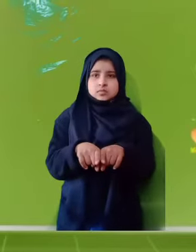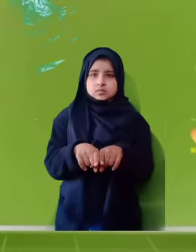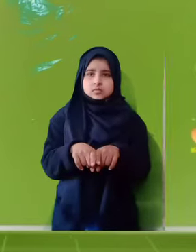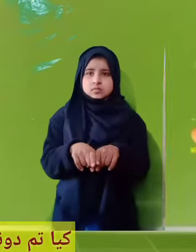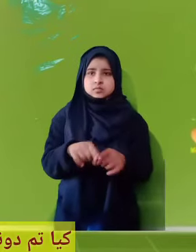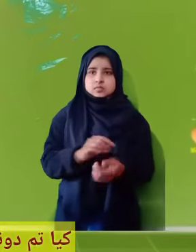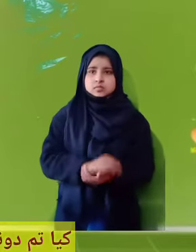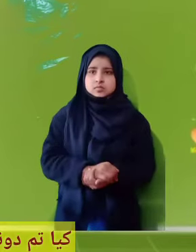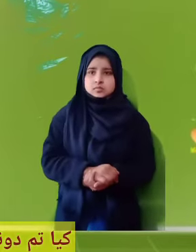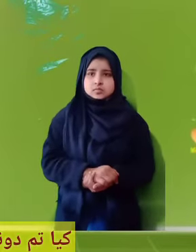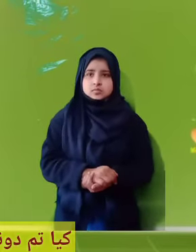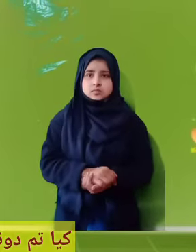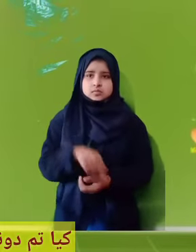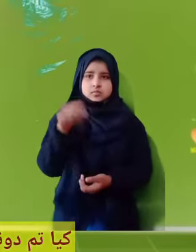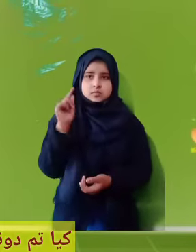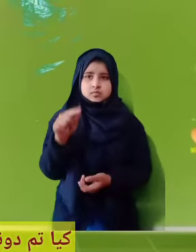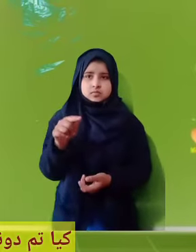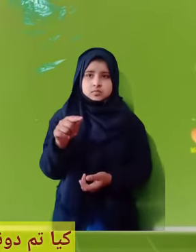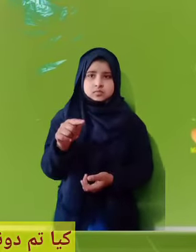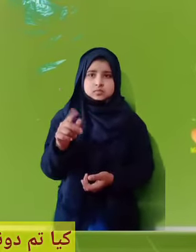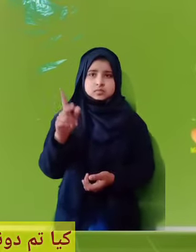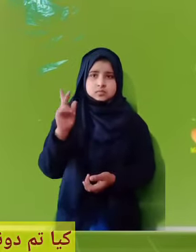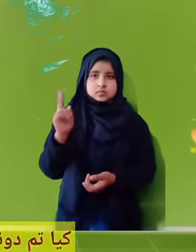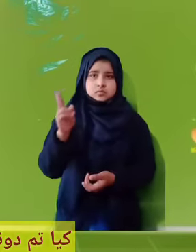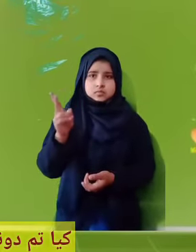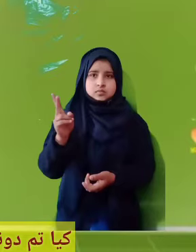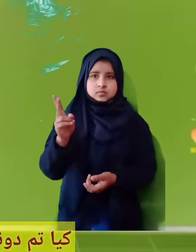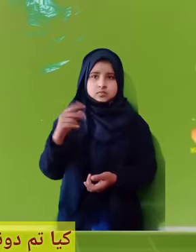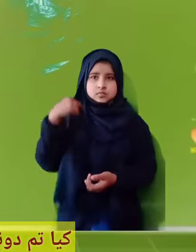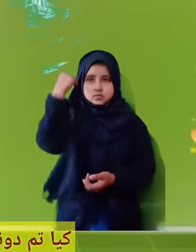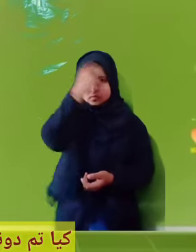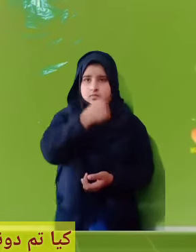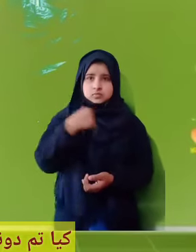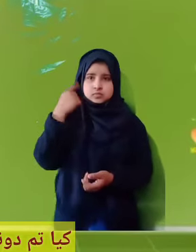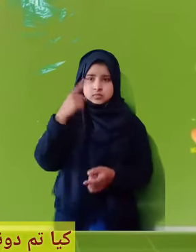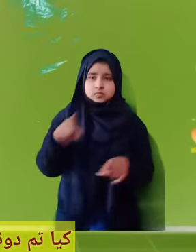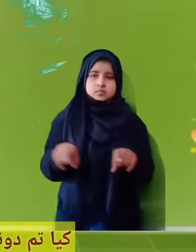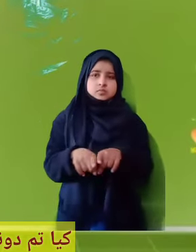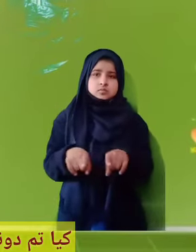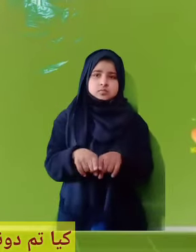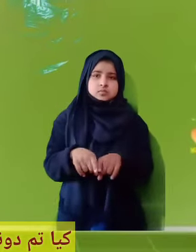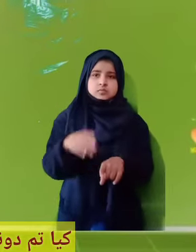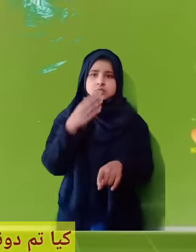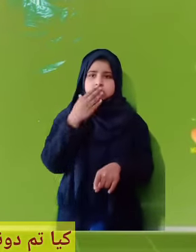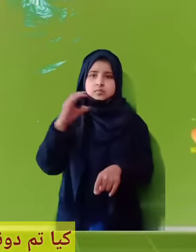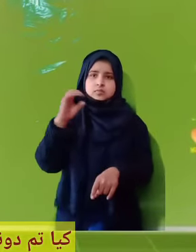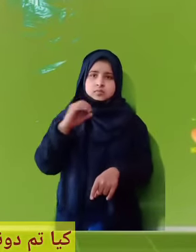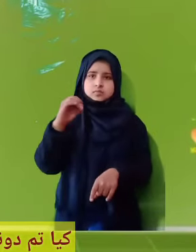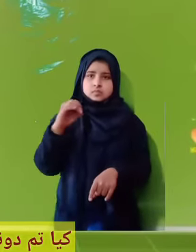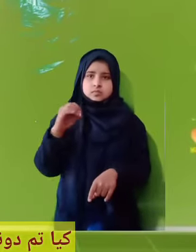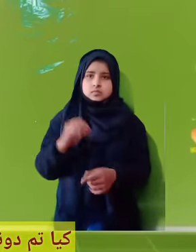हमशक्ल, तुम दोनों हमशक्ल हो।